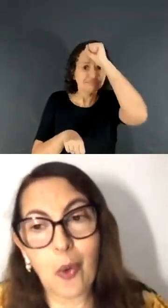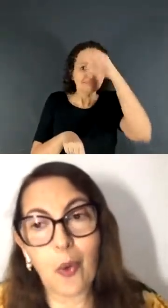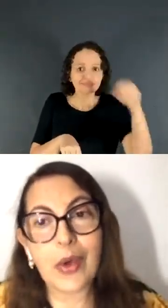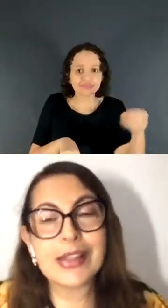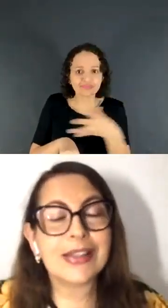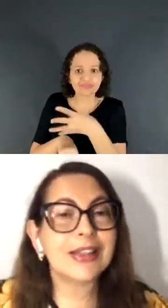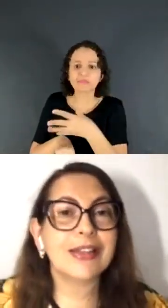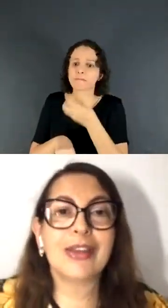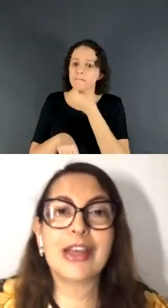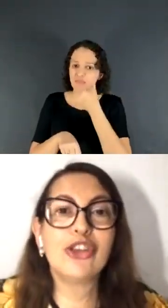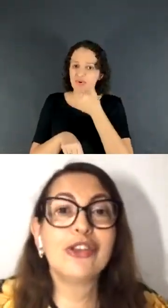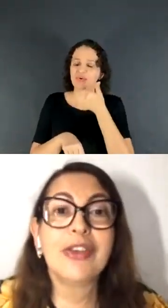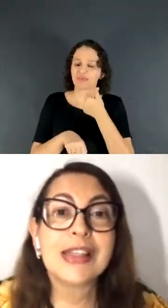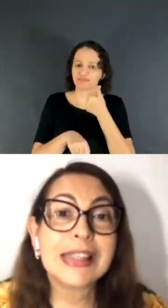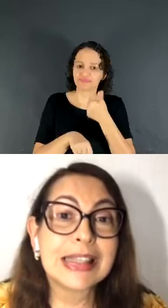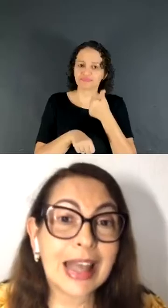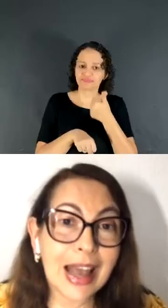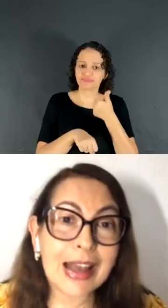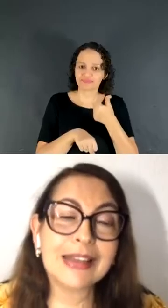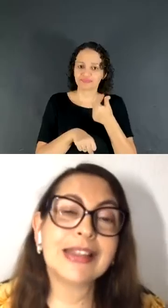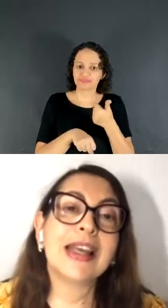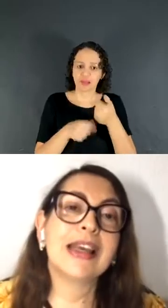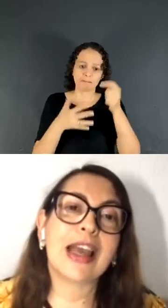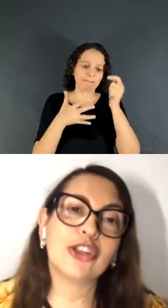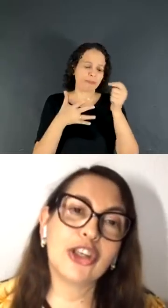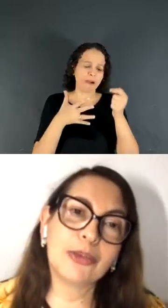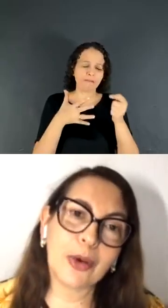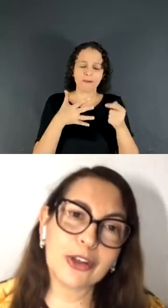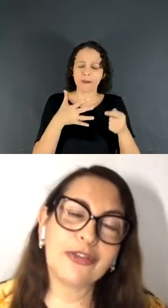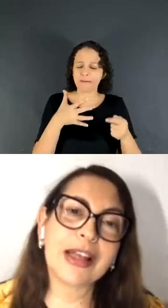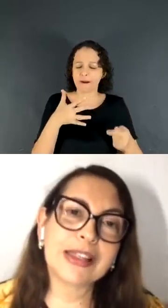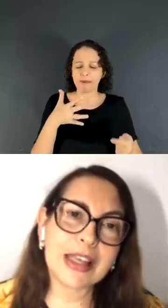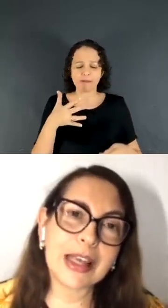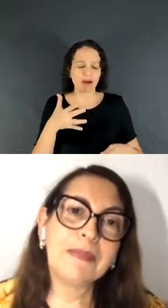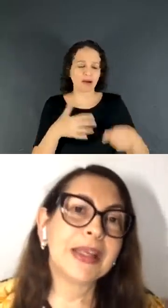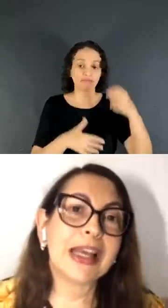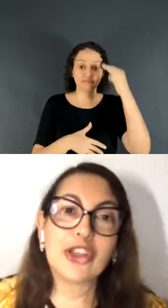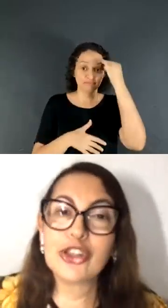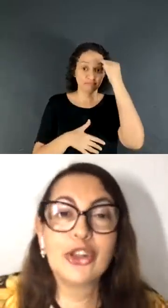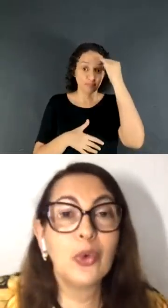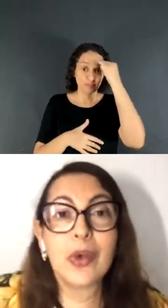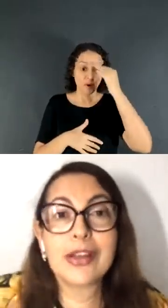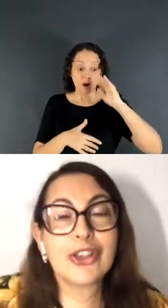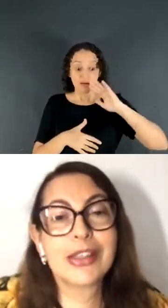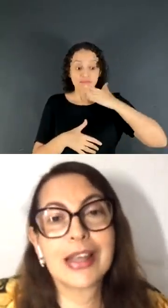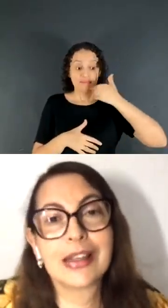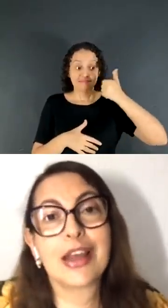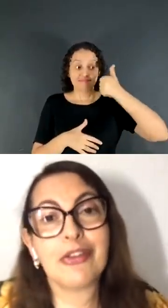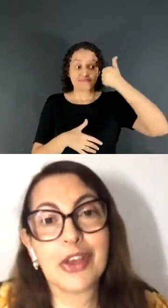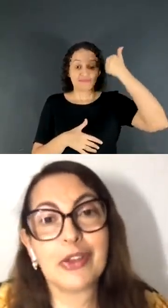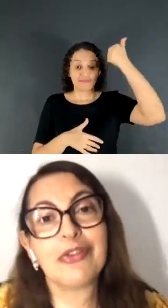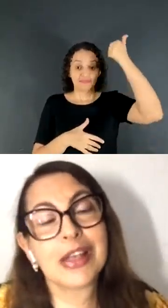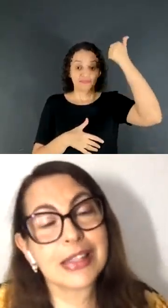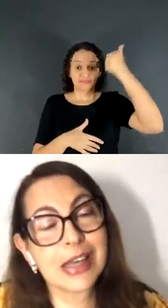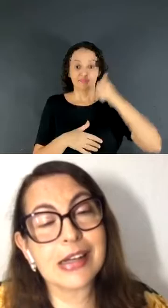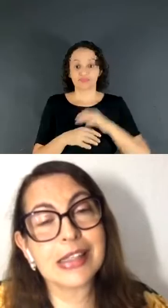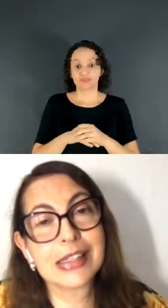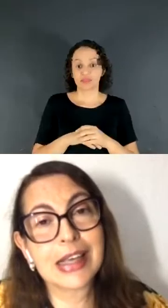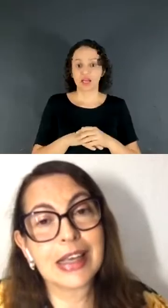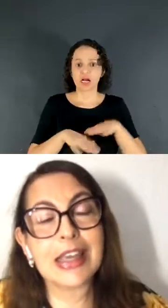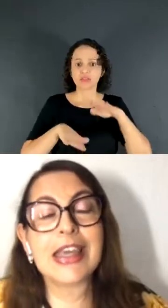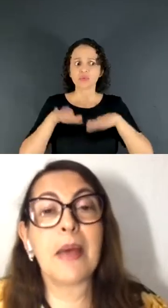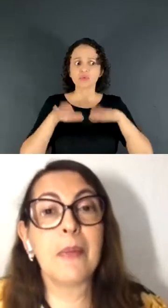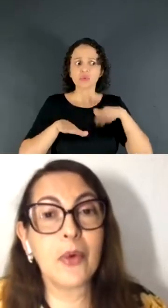N coisas, N diversidades que a gente pode fazer que a gente nunca tinha se atrevido a fazer